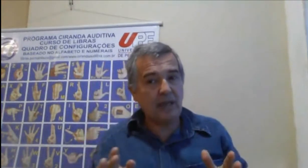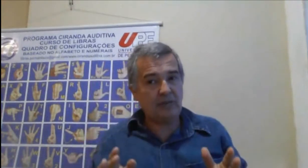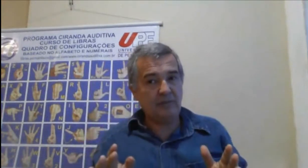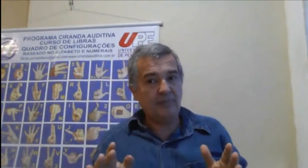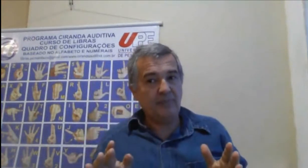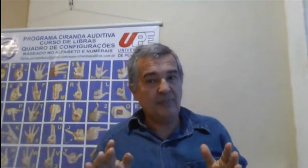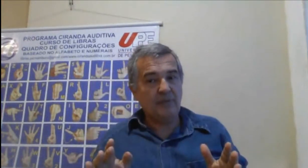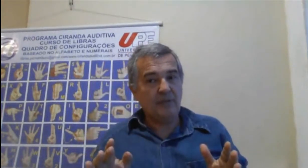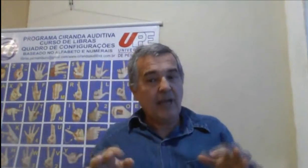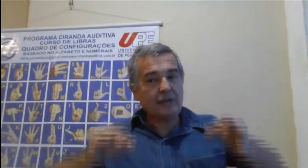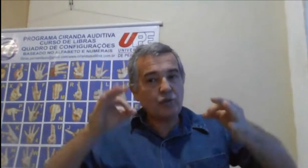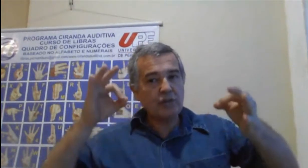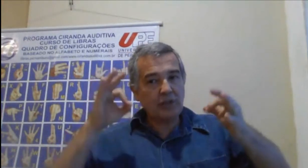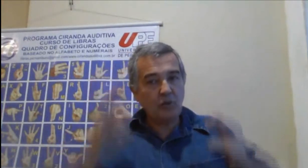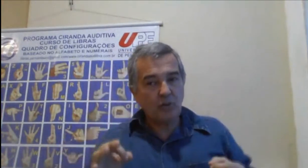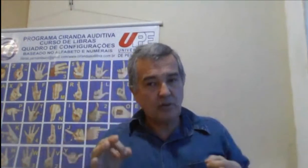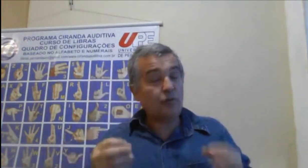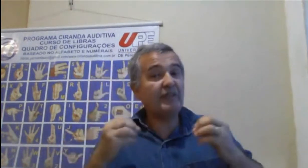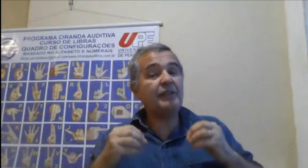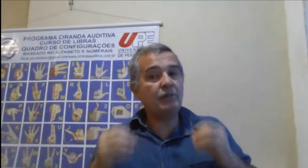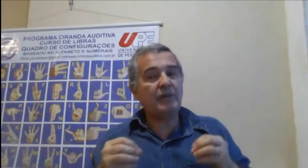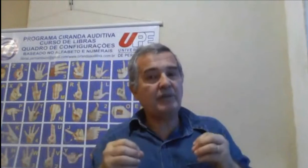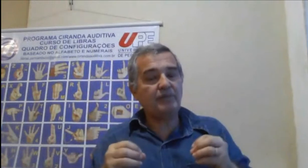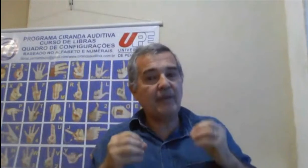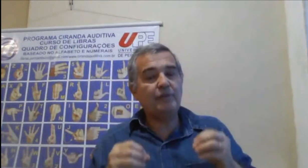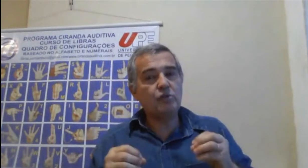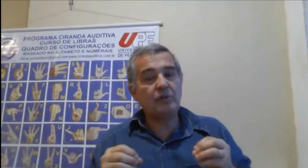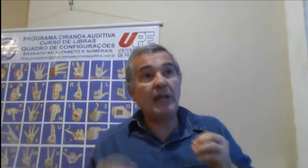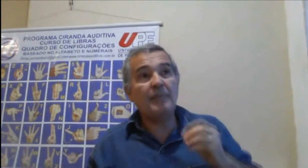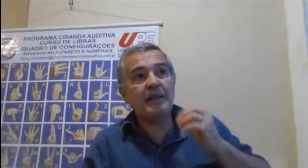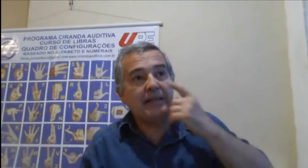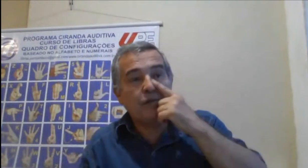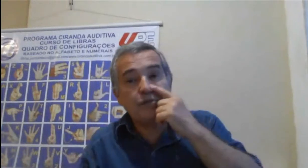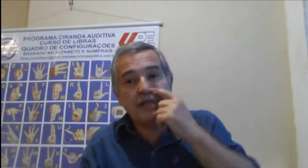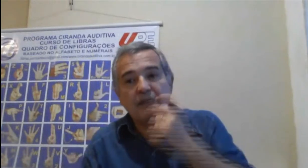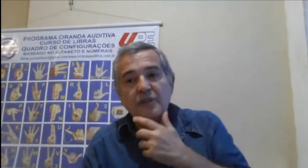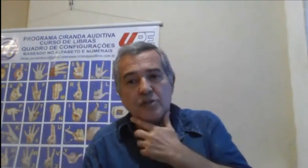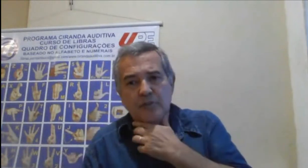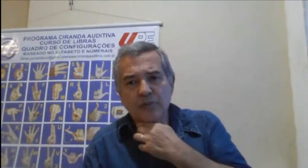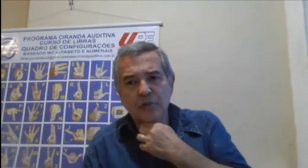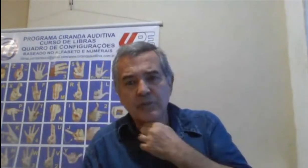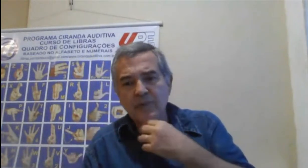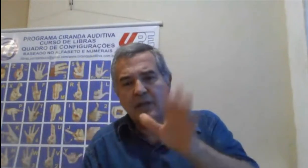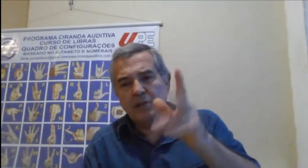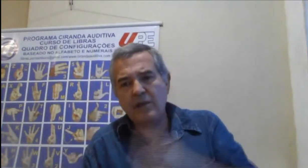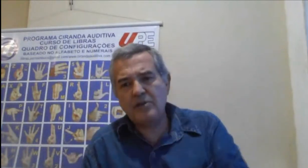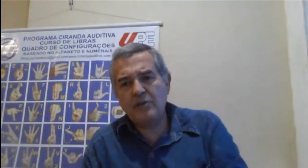internet. A surda chegou, eu estava falando na época que estava com o Zika vírus, explodiu. Eu acho que